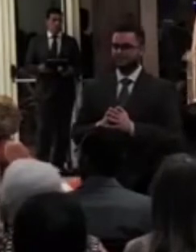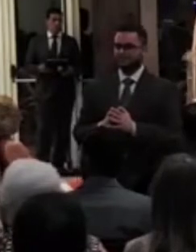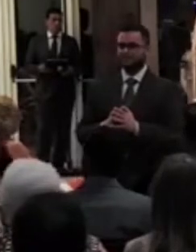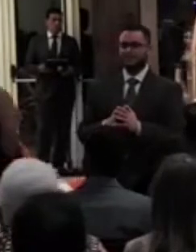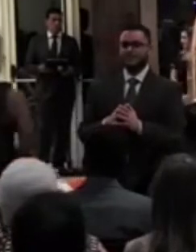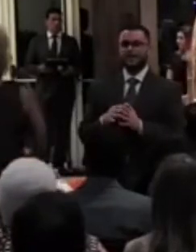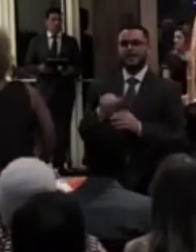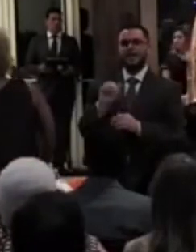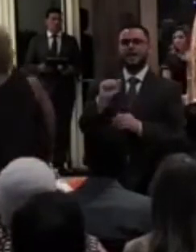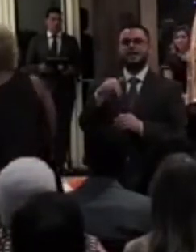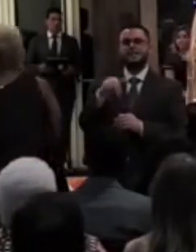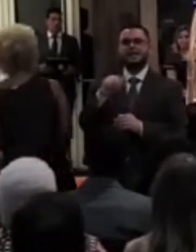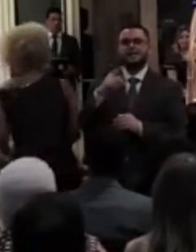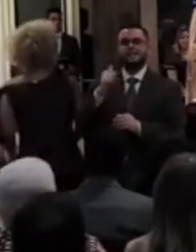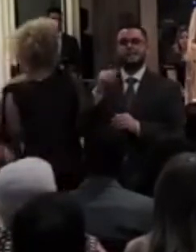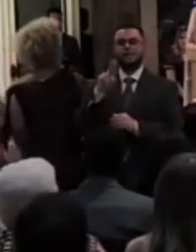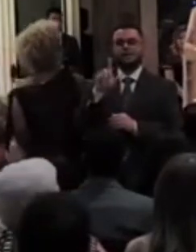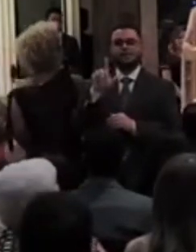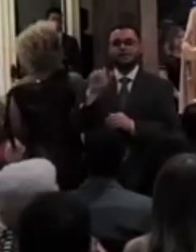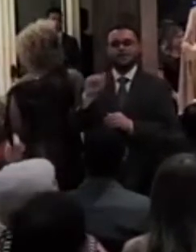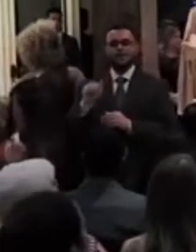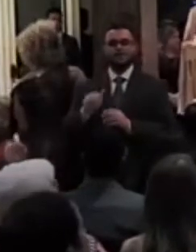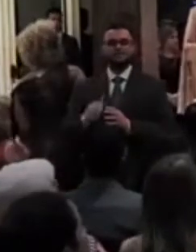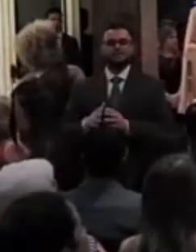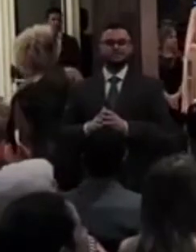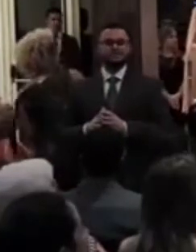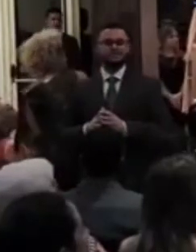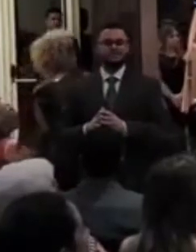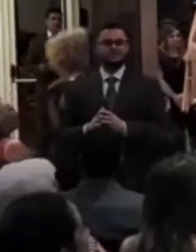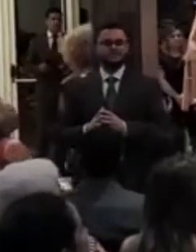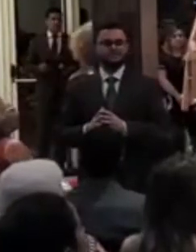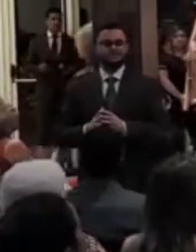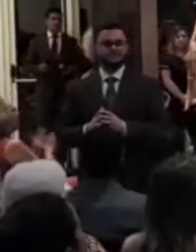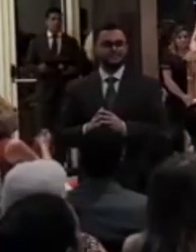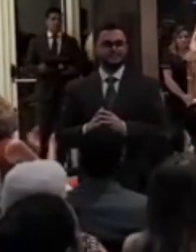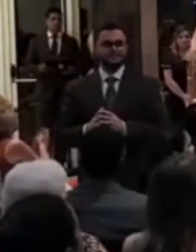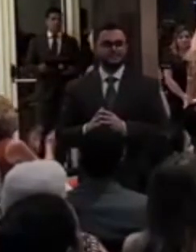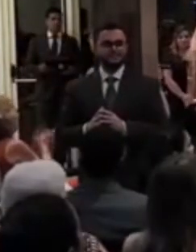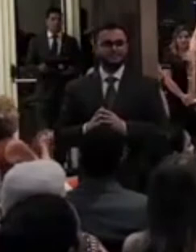Ana Paula Soares da Silva.